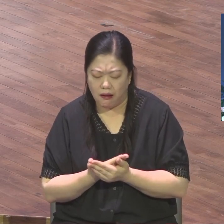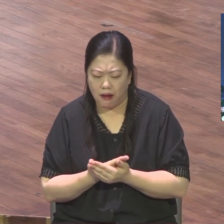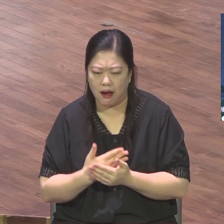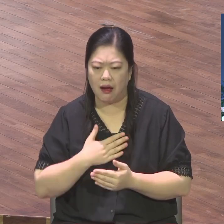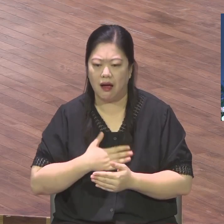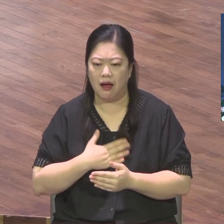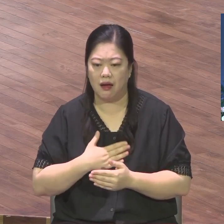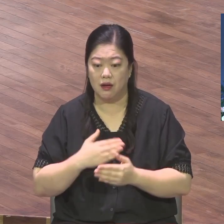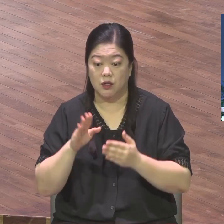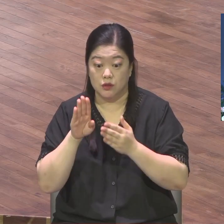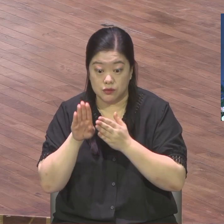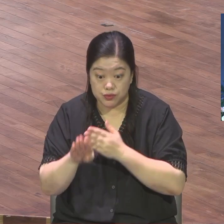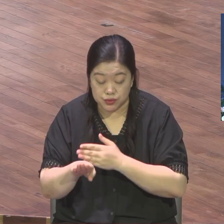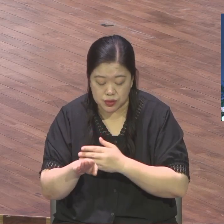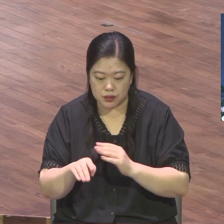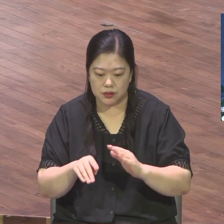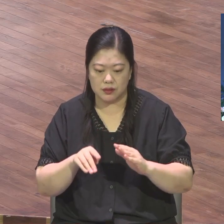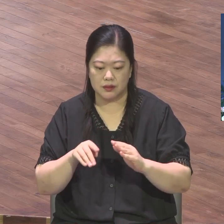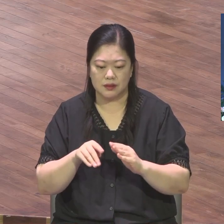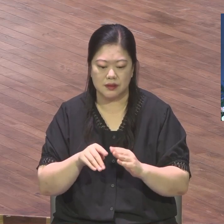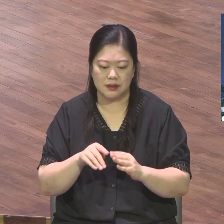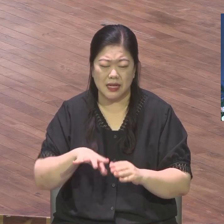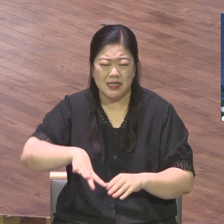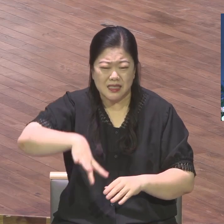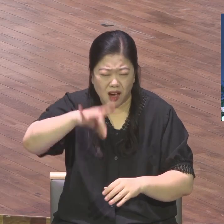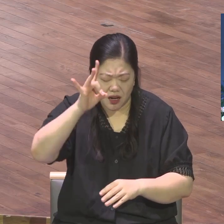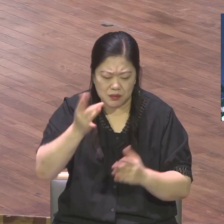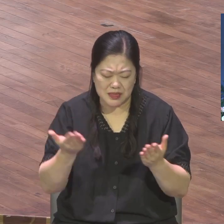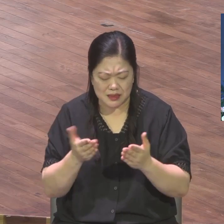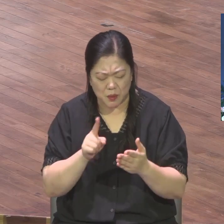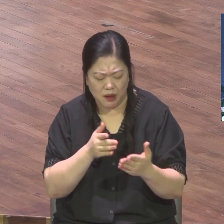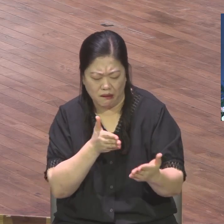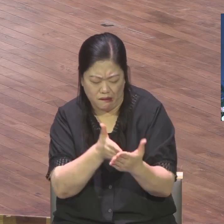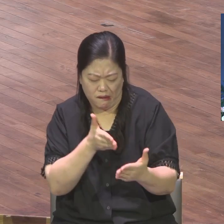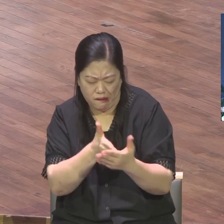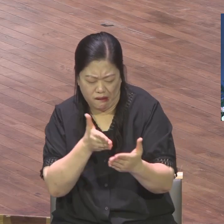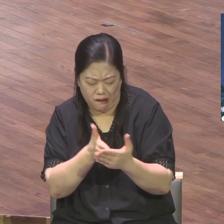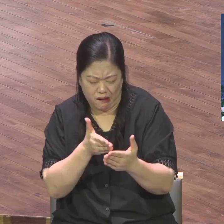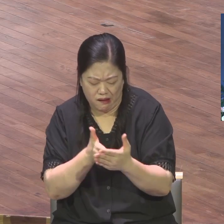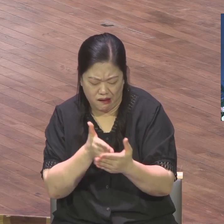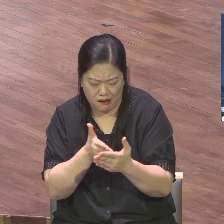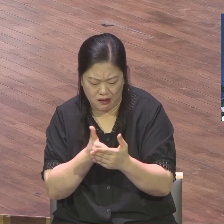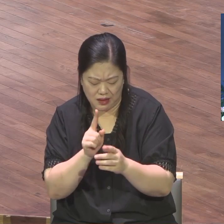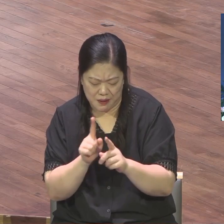포인트, 갑자기 뒤집어지는 급변전이 일어난다.